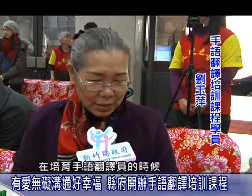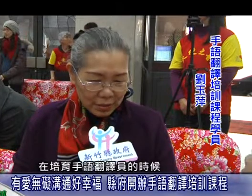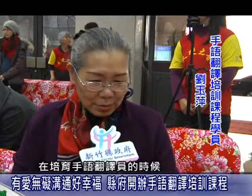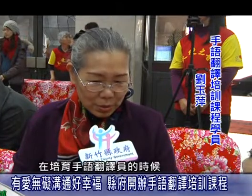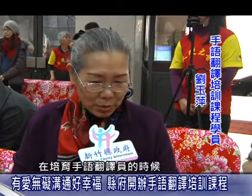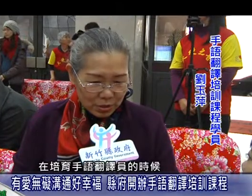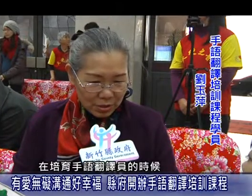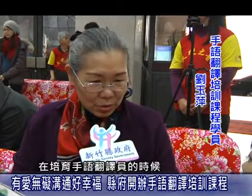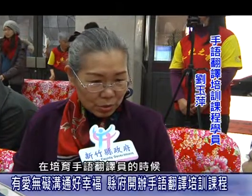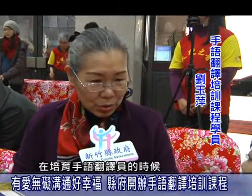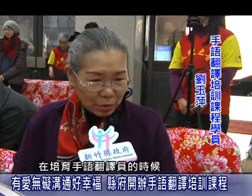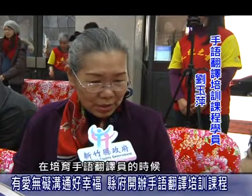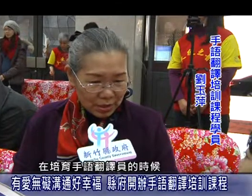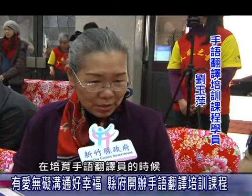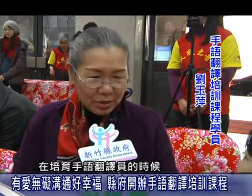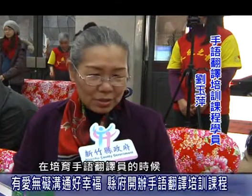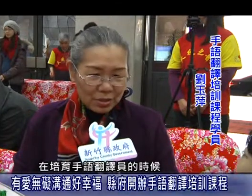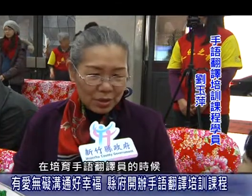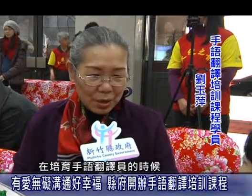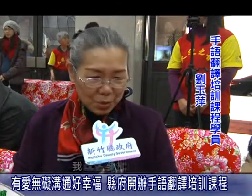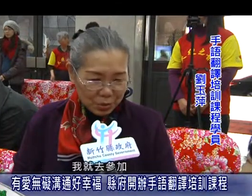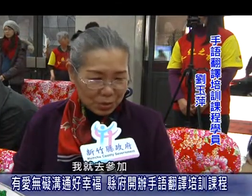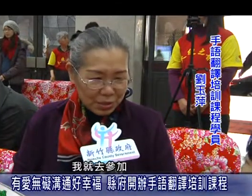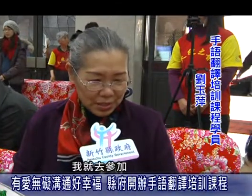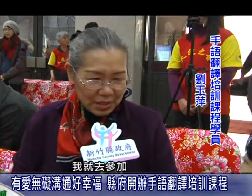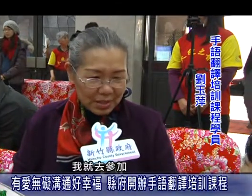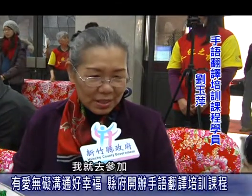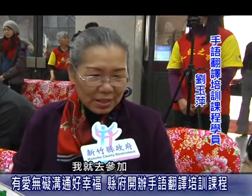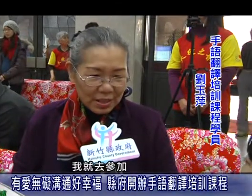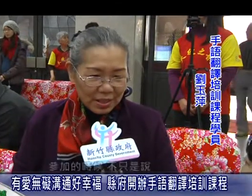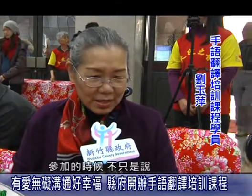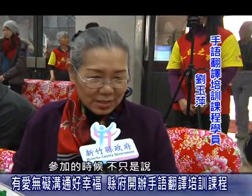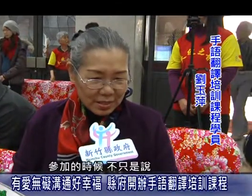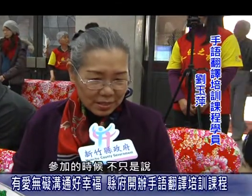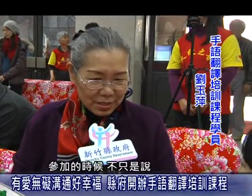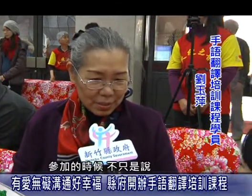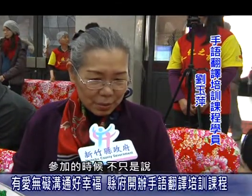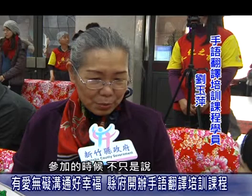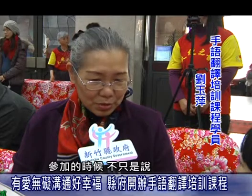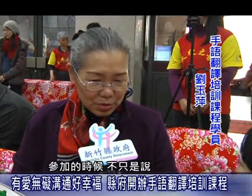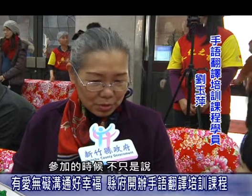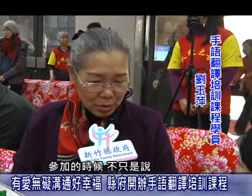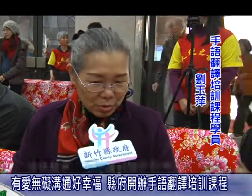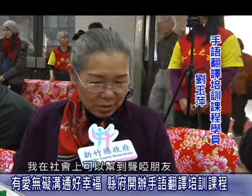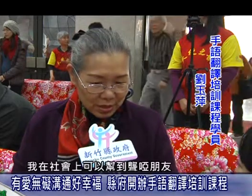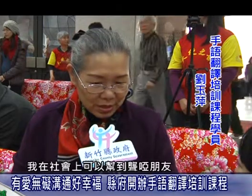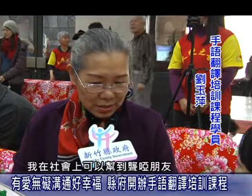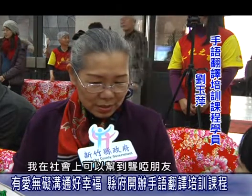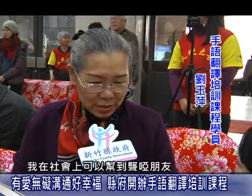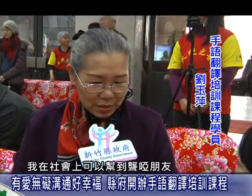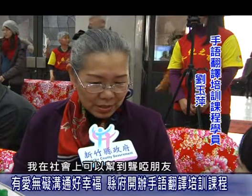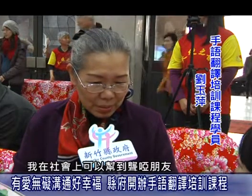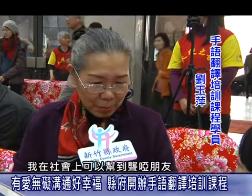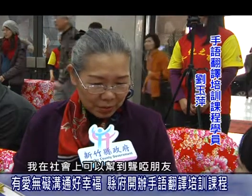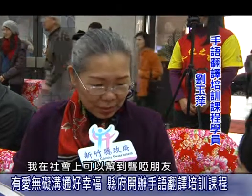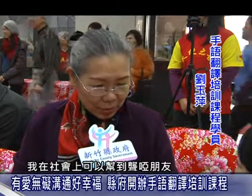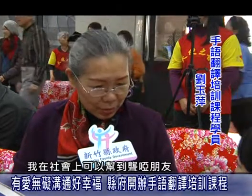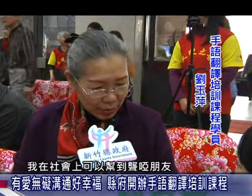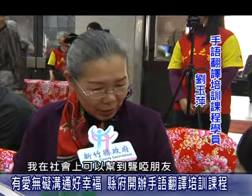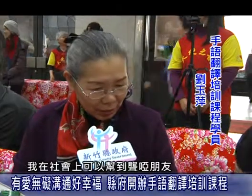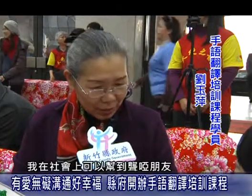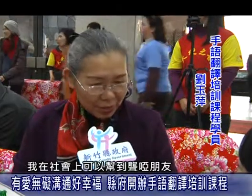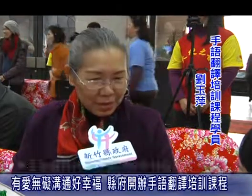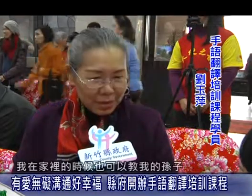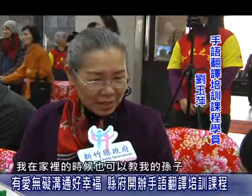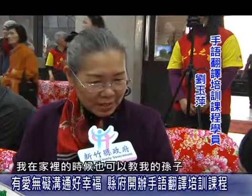哦，在培训这个手语翻译员的时候，我就去参加。那参加的时候不只是说我在社会上可以帮到